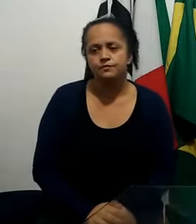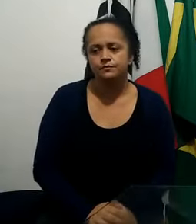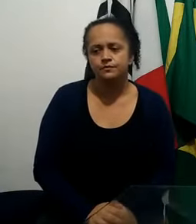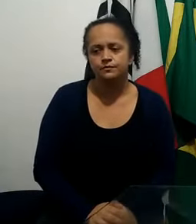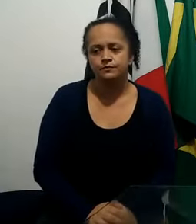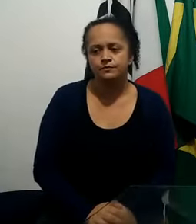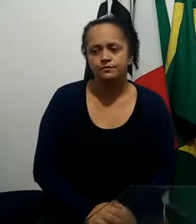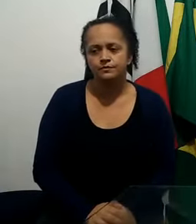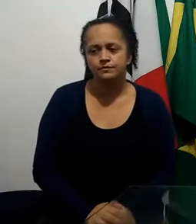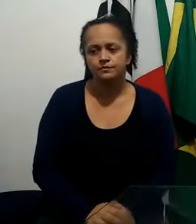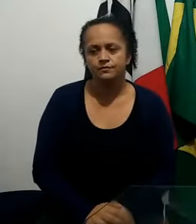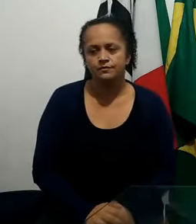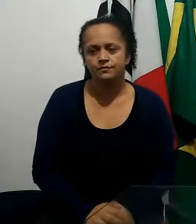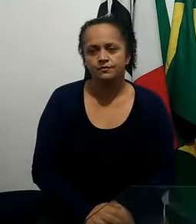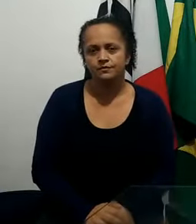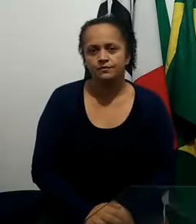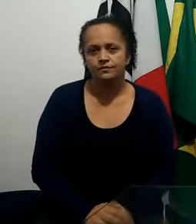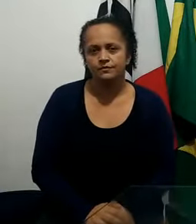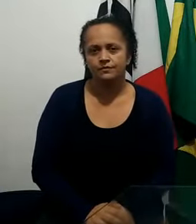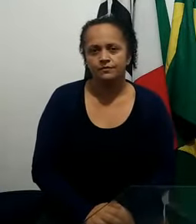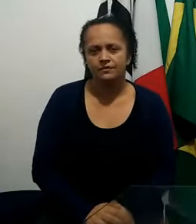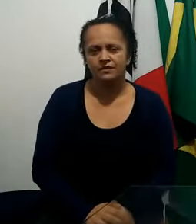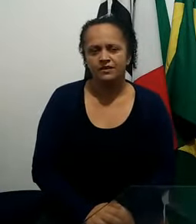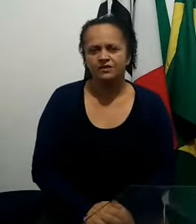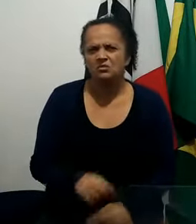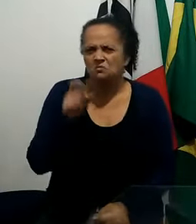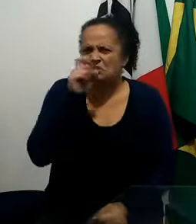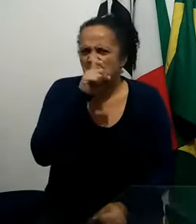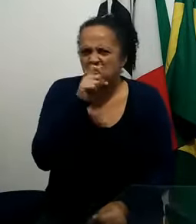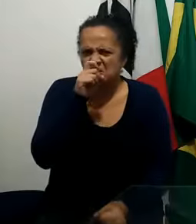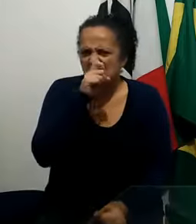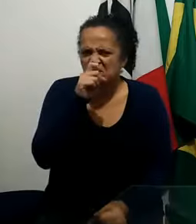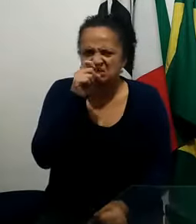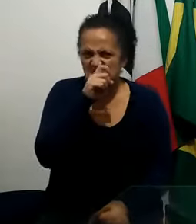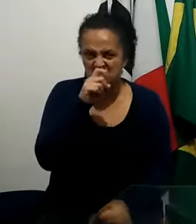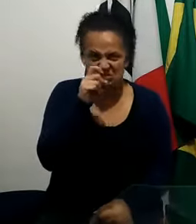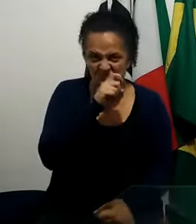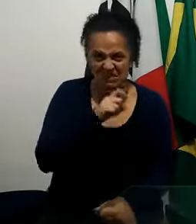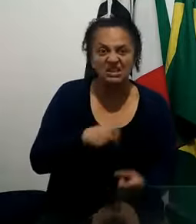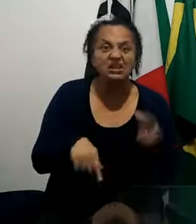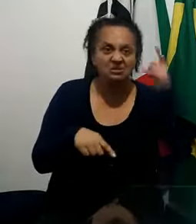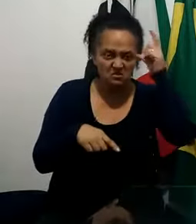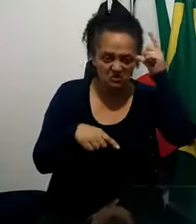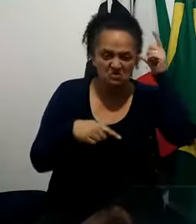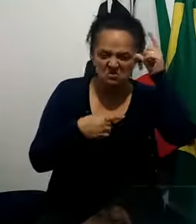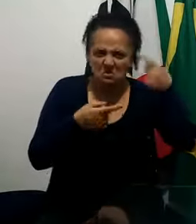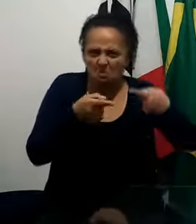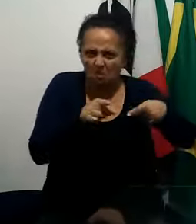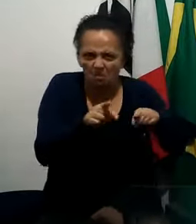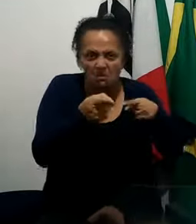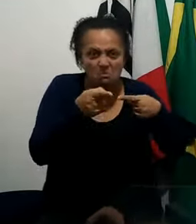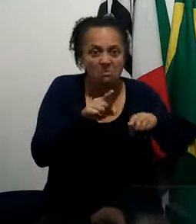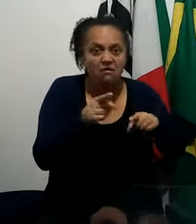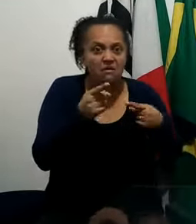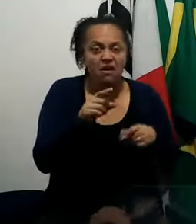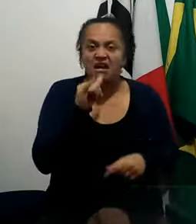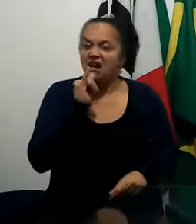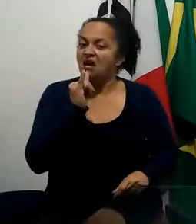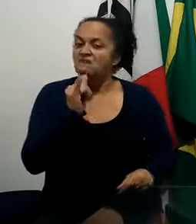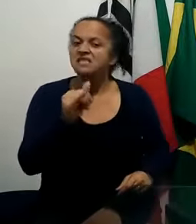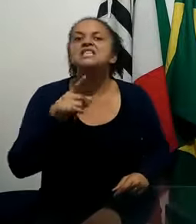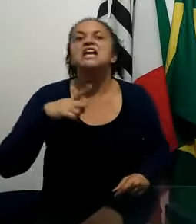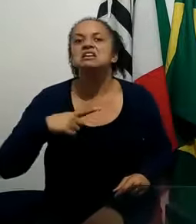uma grave blasfêmia que ele vai cometer, né? Ele vai profanar o novo templo que vai ser